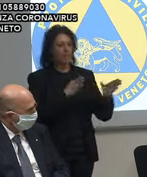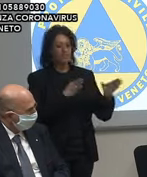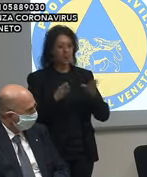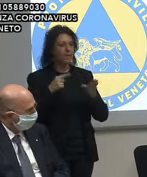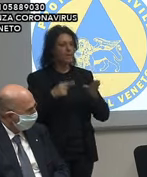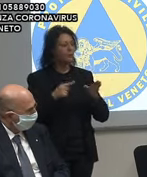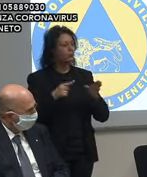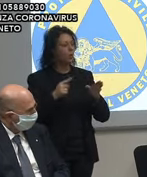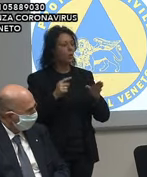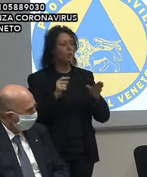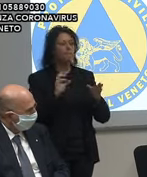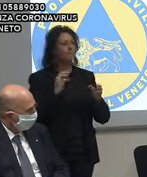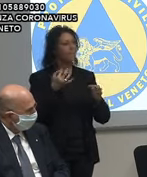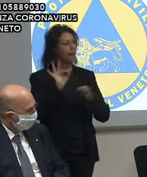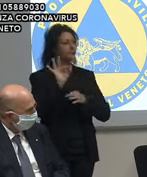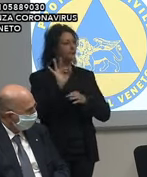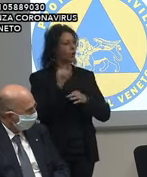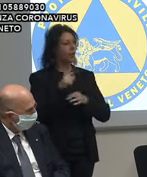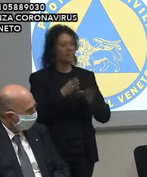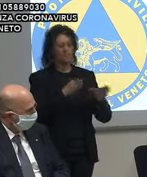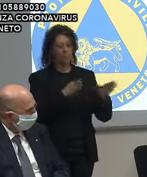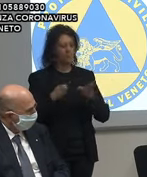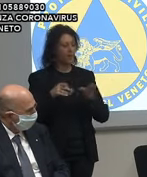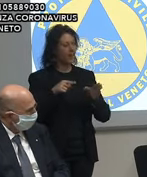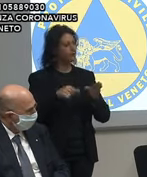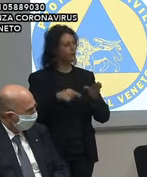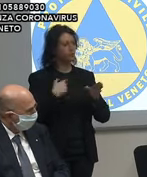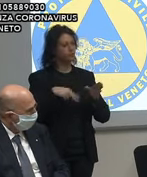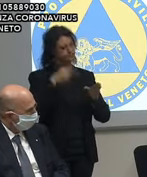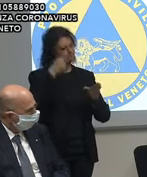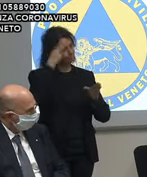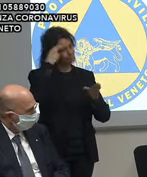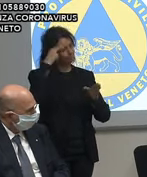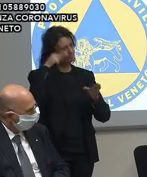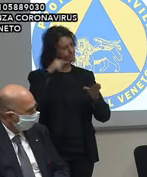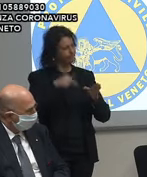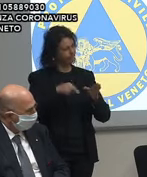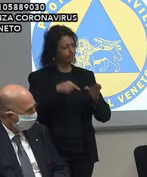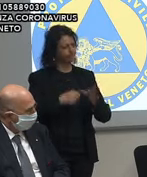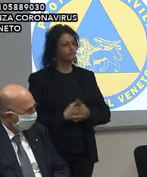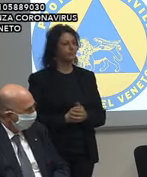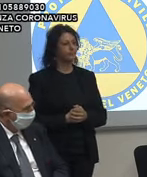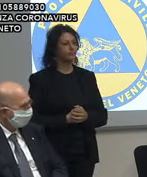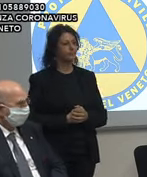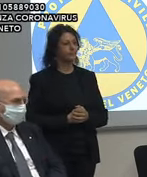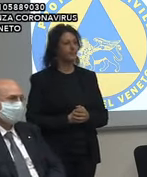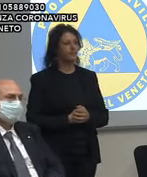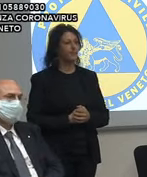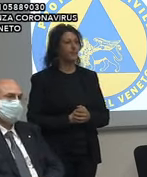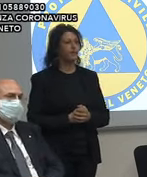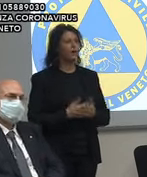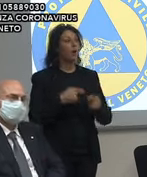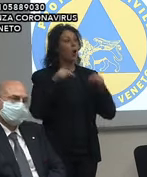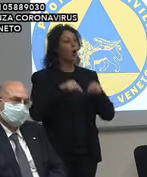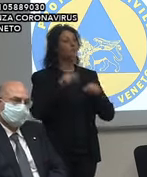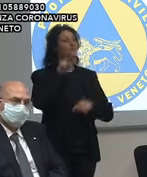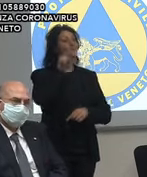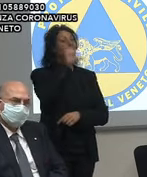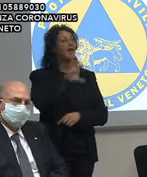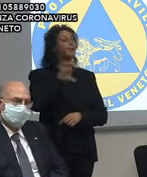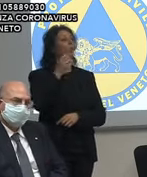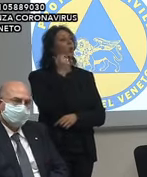momento simbolico, e non possiamo dimenticare che se oggi i numeri del Veneto